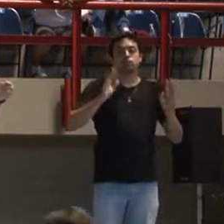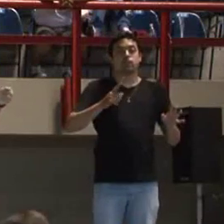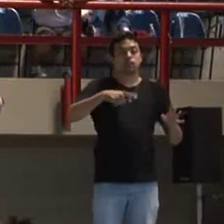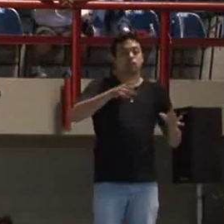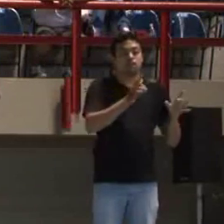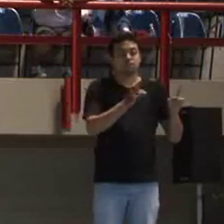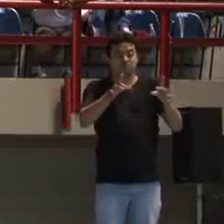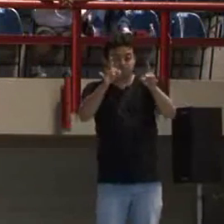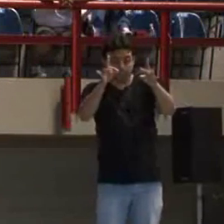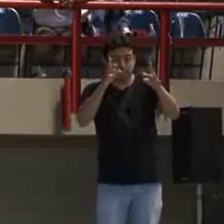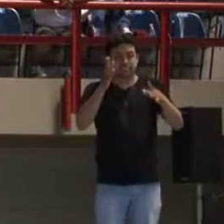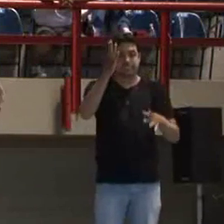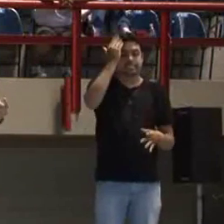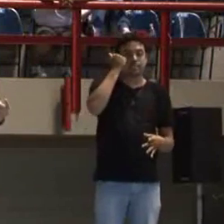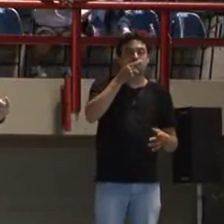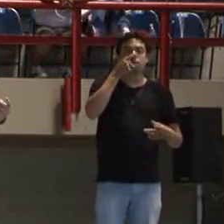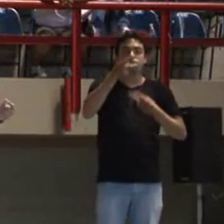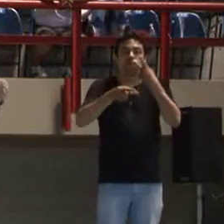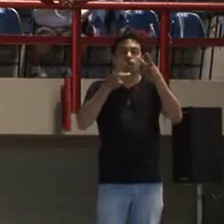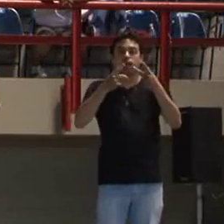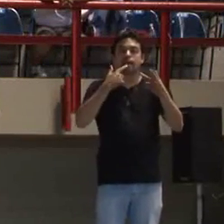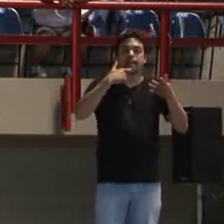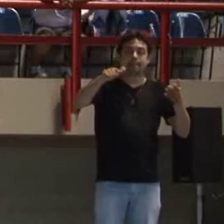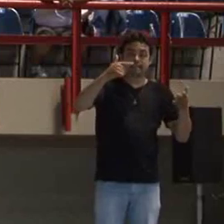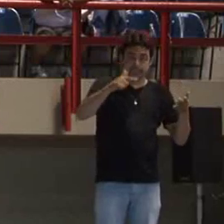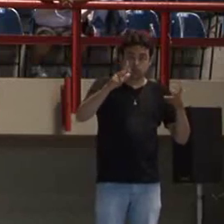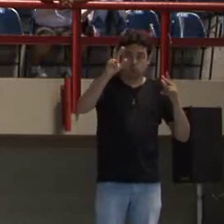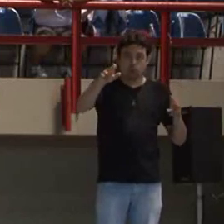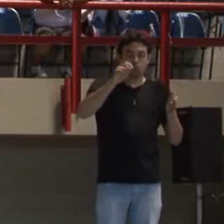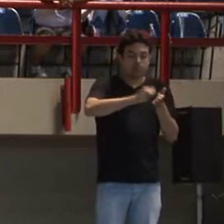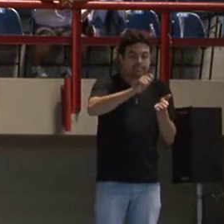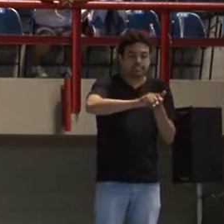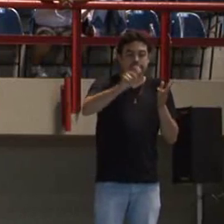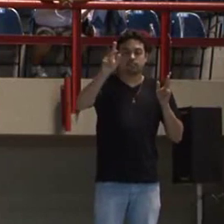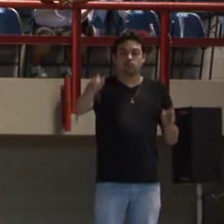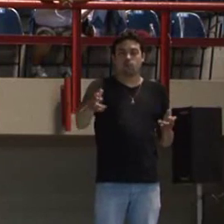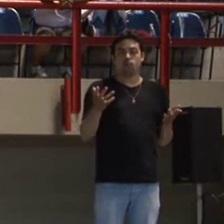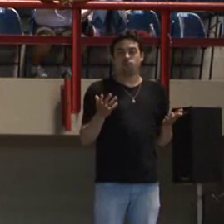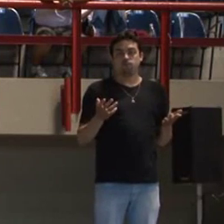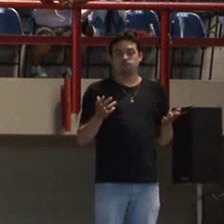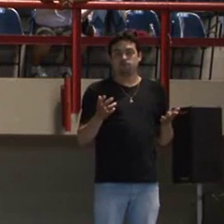vender, é melhor saber falar a mesma língua ou ter uma mesma escrita?